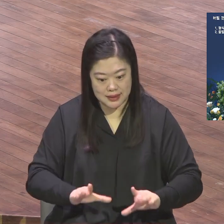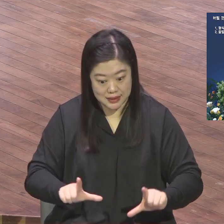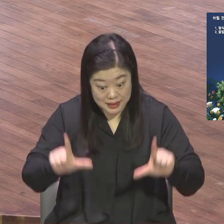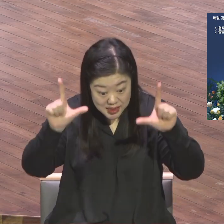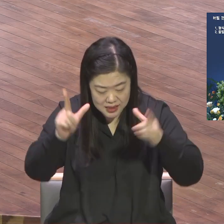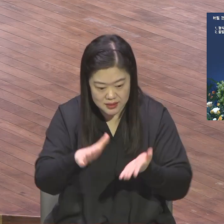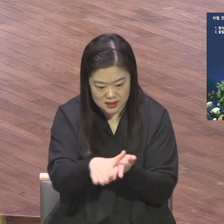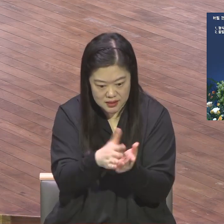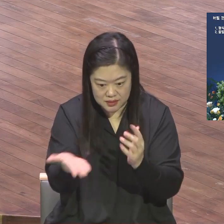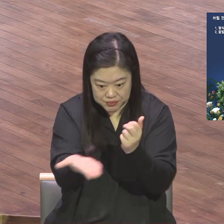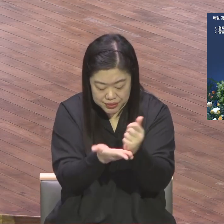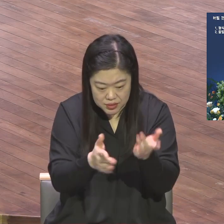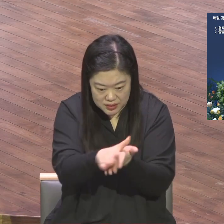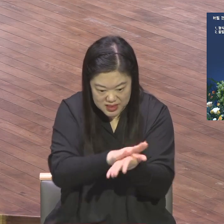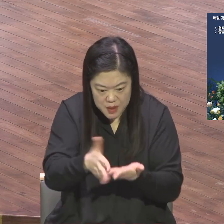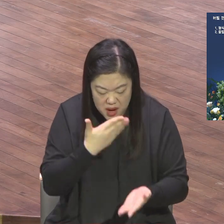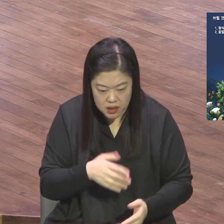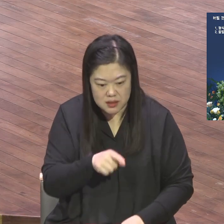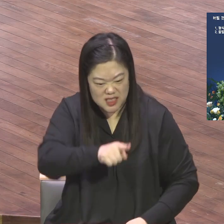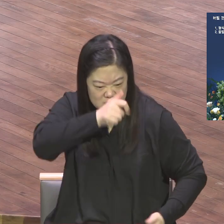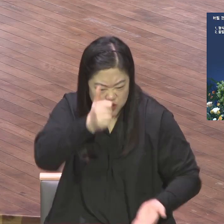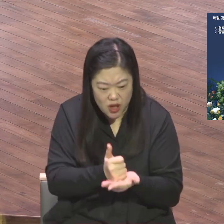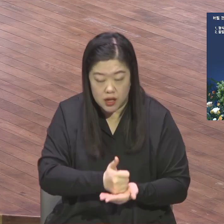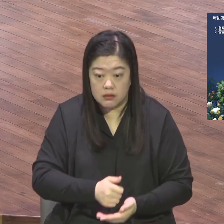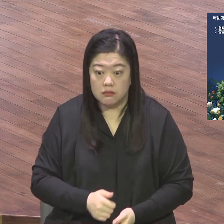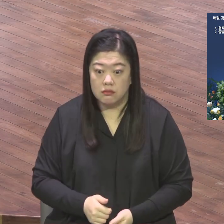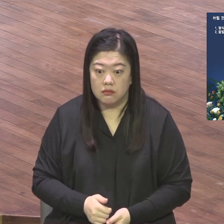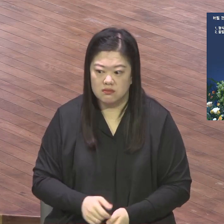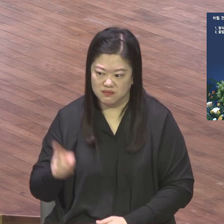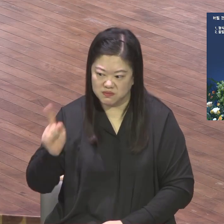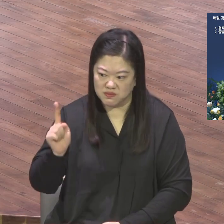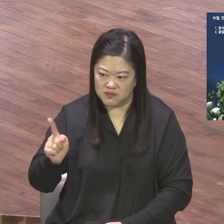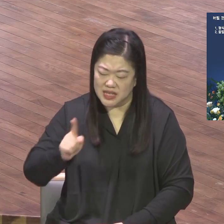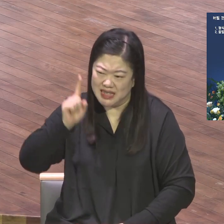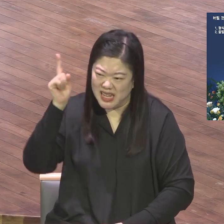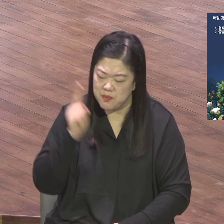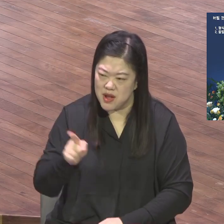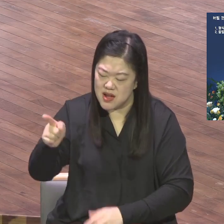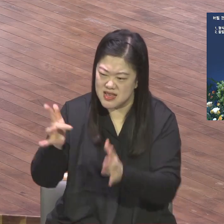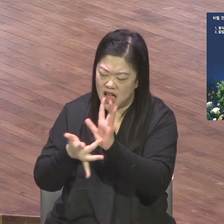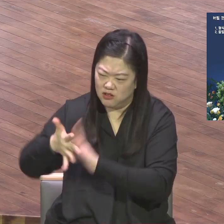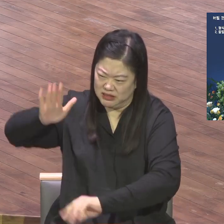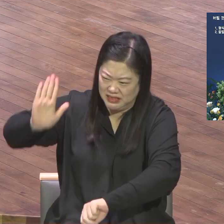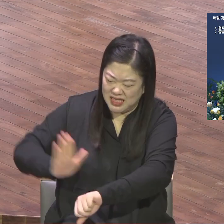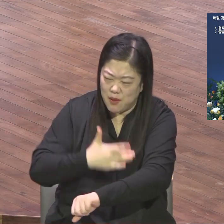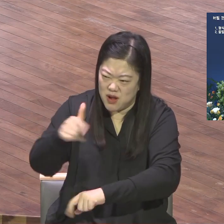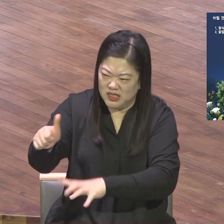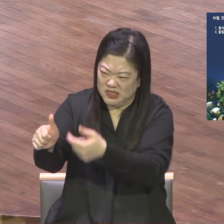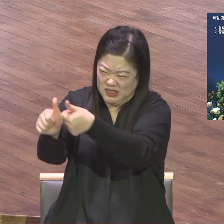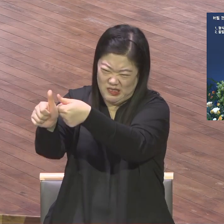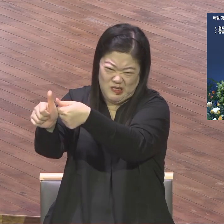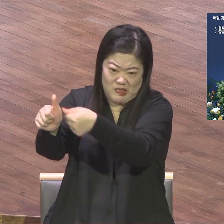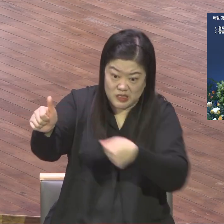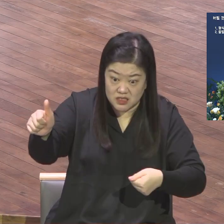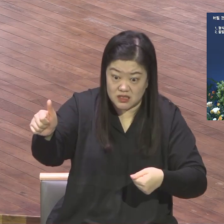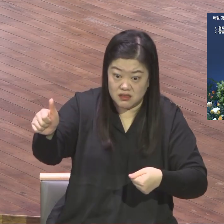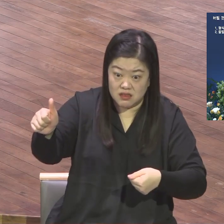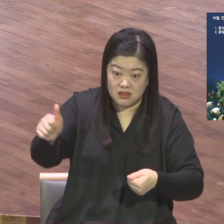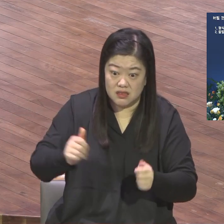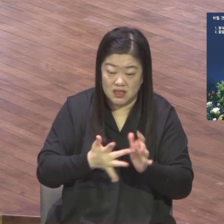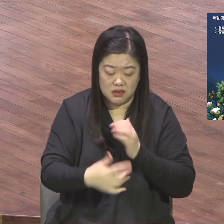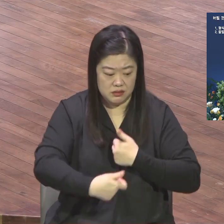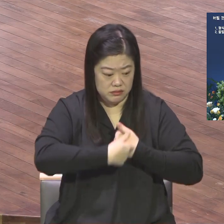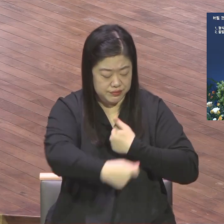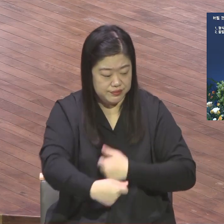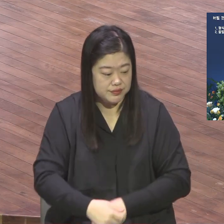안식일에 처음으로 노동했으니 이제 이렇게 노동했으니 안식일에 규례를 범했다. 예수님께서 이런 율법적 정죄